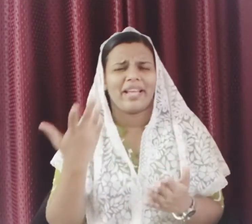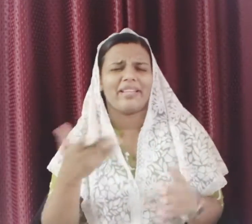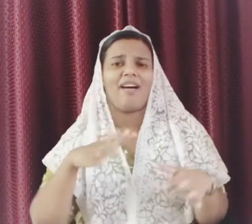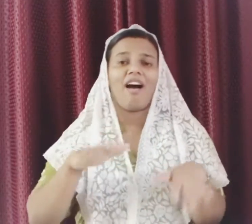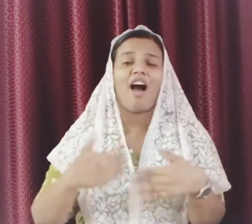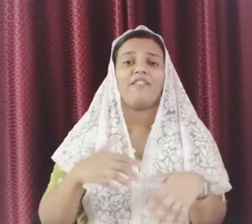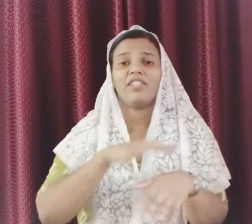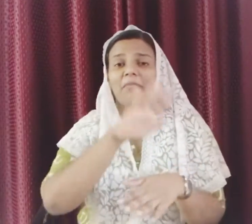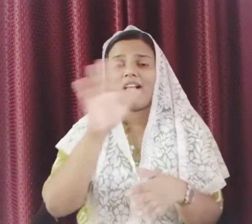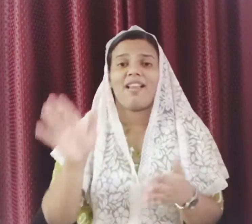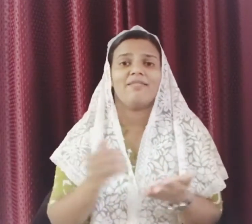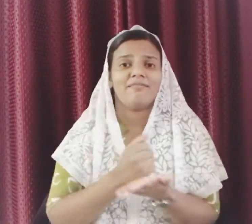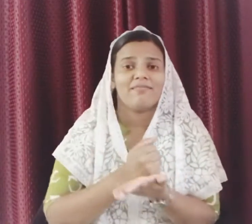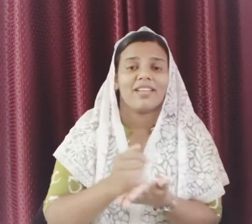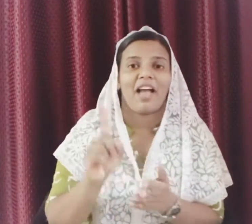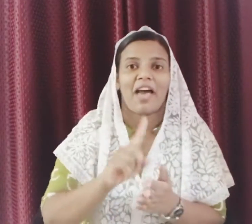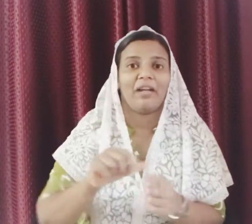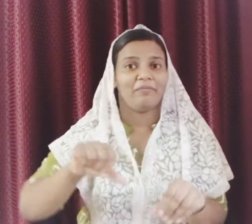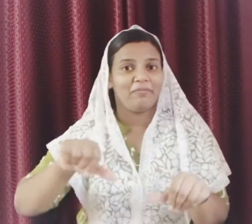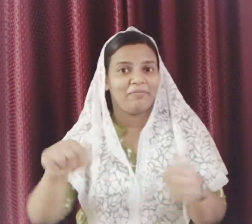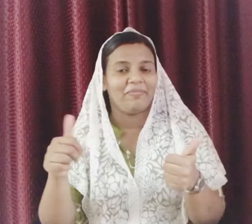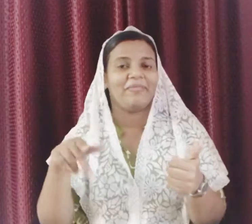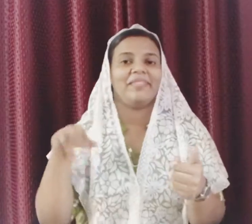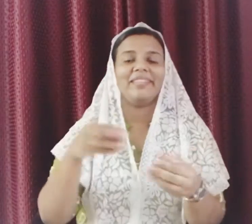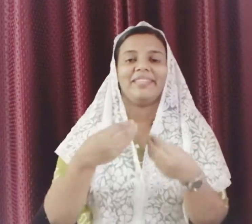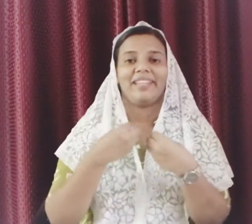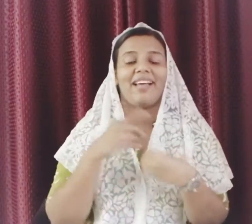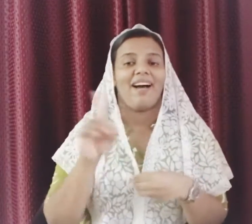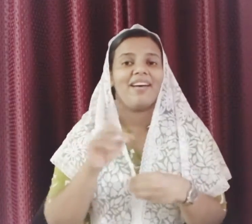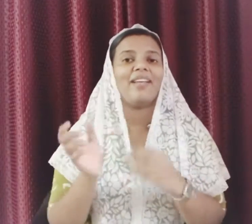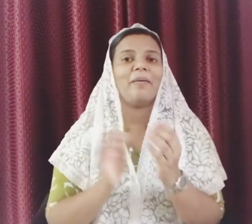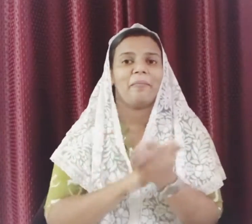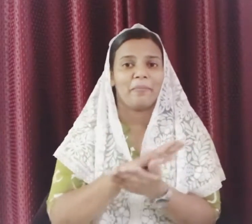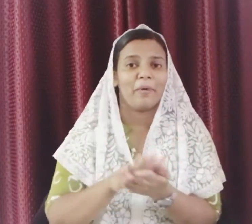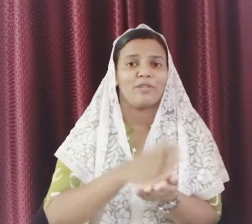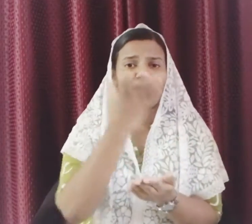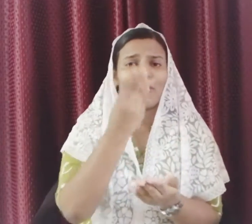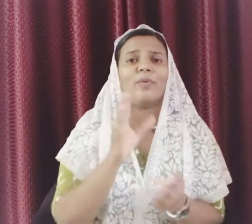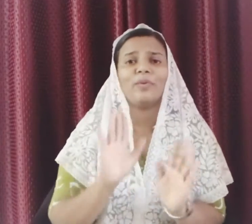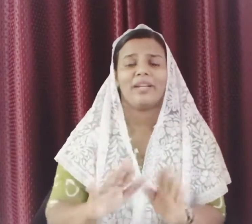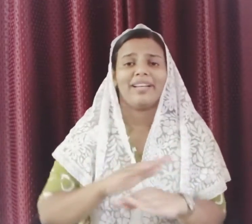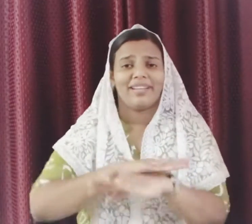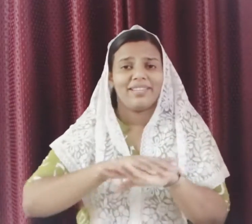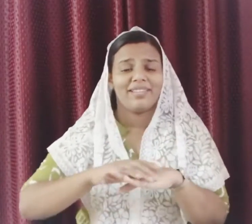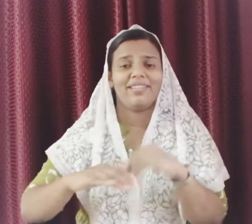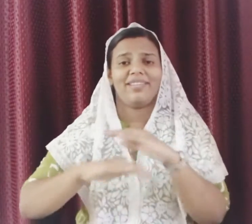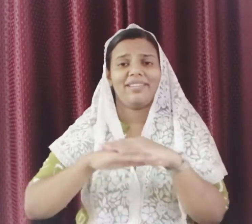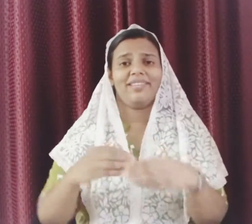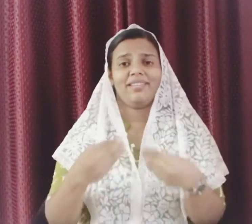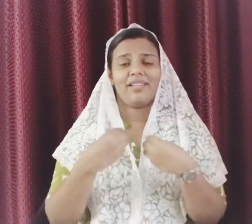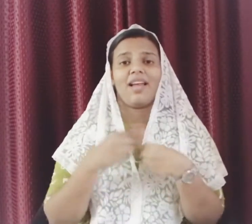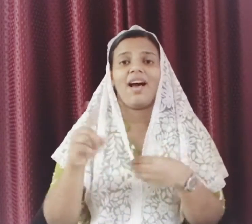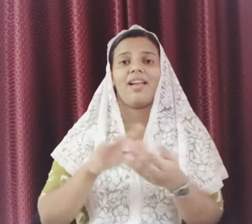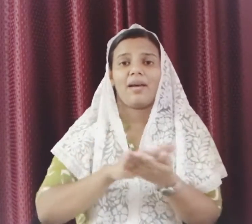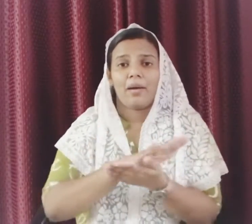സഹായിക്കുവാൻ പരിശുദ്ധാത്മാവുണ്ട്. നിങ്ങളെ ജയാളികളാക്കുവാൻ പരിശുദ്ധാത്മാവുണ്ട്. നിങ്ങളെ ആശ്വസിപ്പിക്കുവാൻ പരിശുദ്ധാത്മാവുണ്ട്. അതുകൊണ്ട്